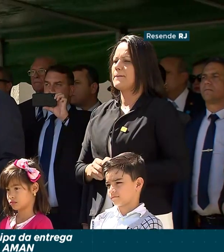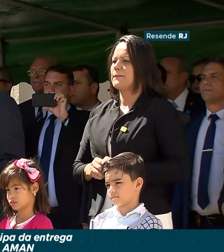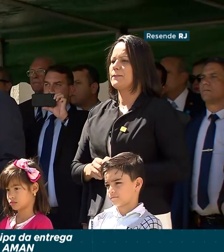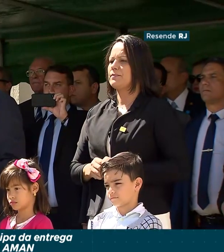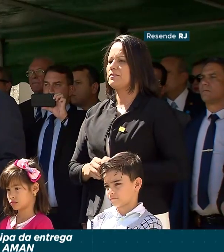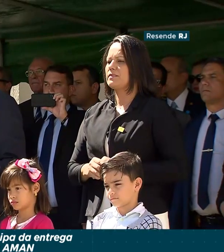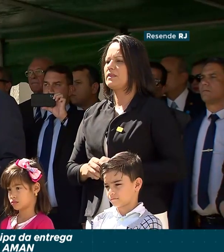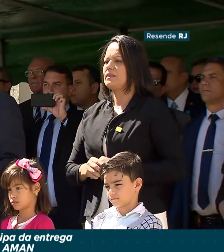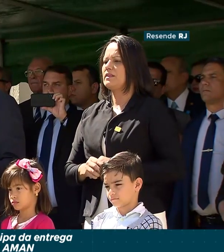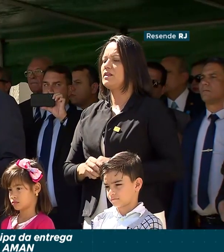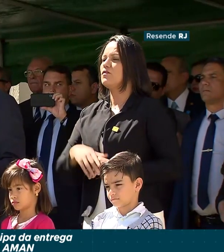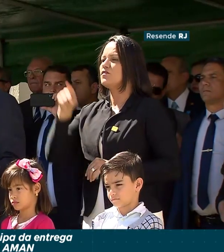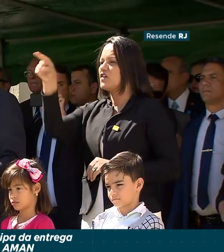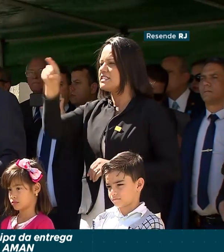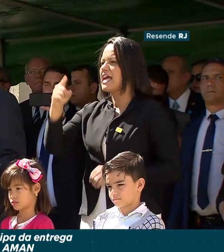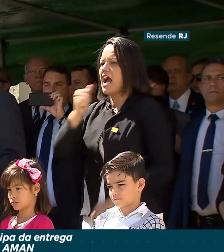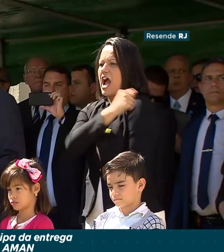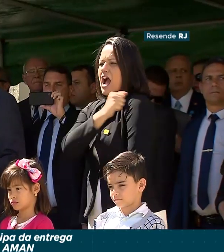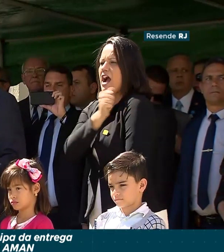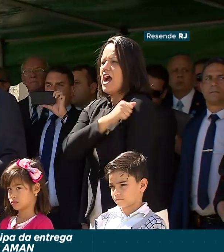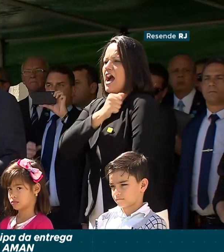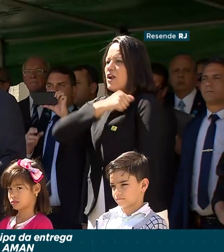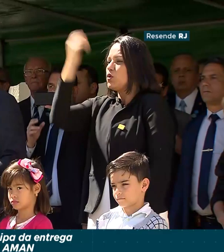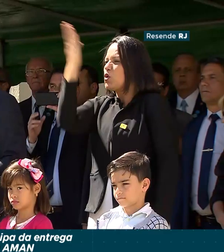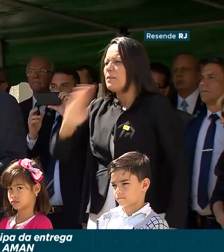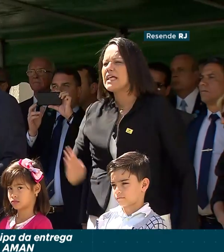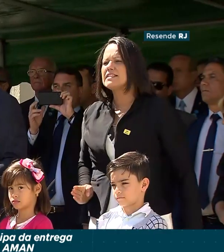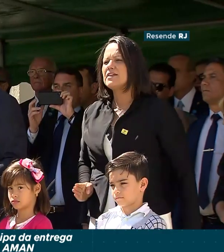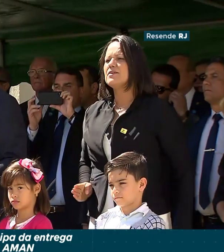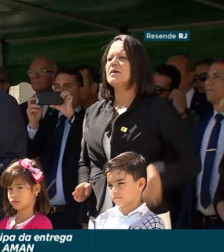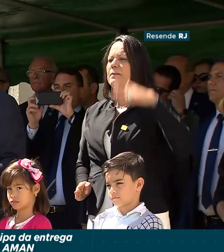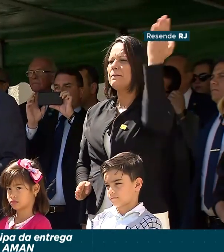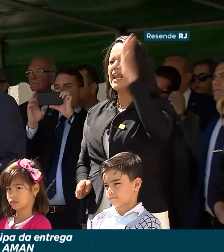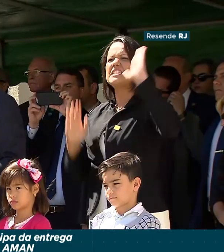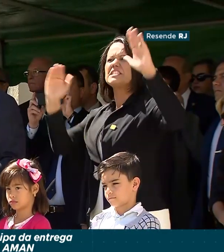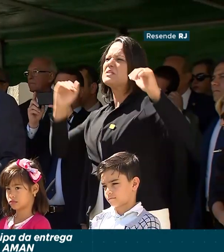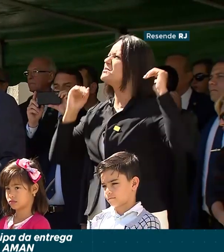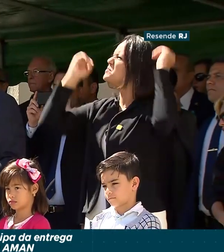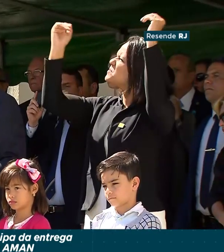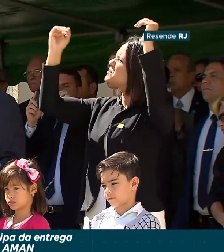Cadetes do Brasil. Brasil!